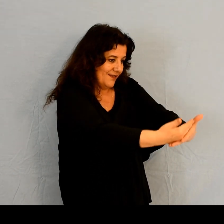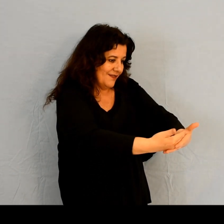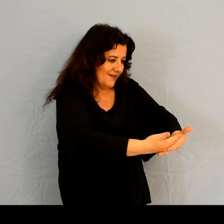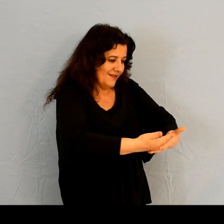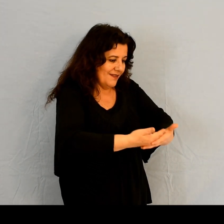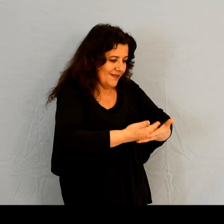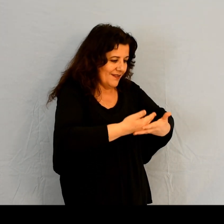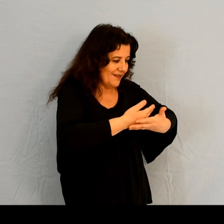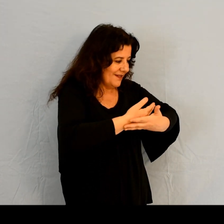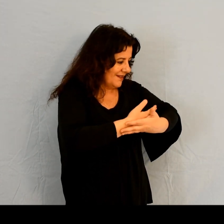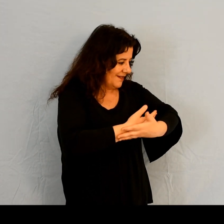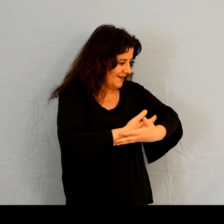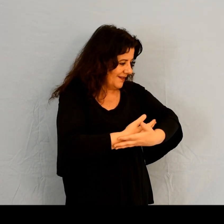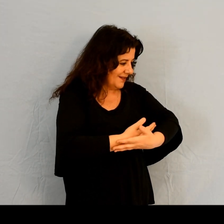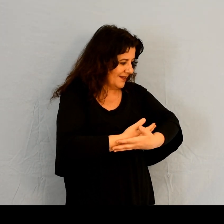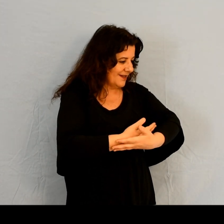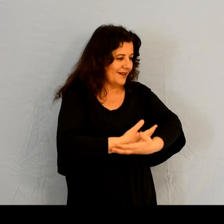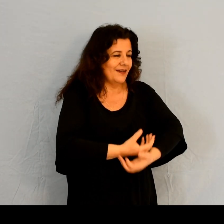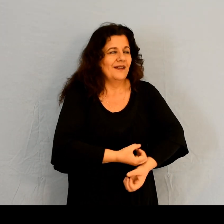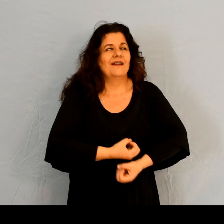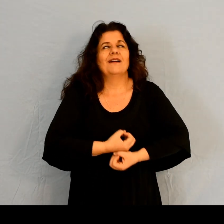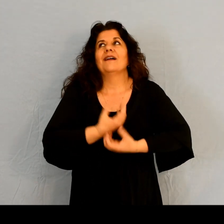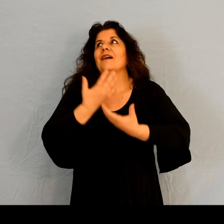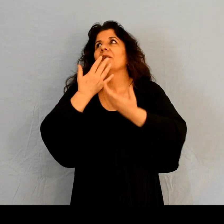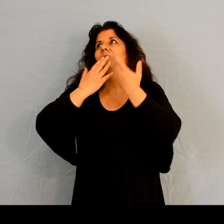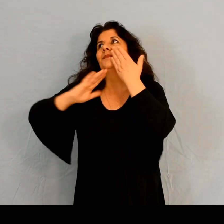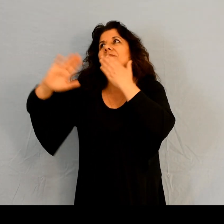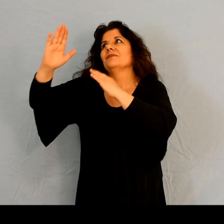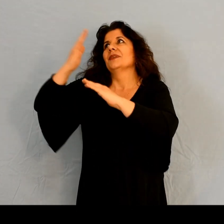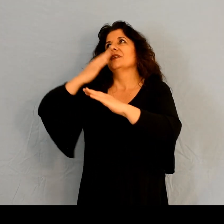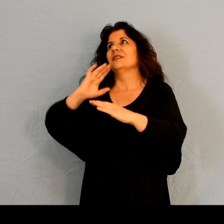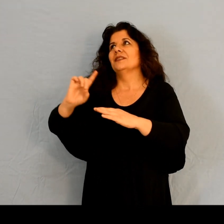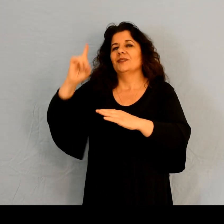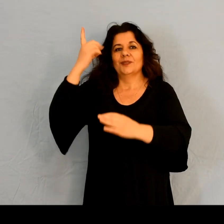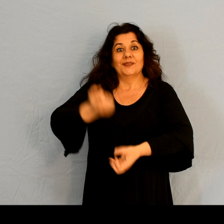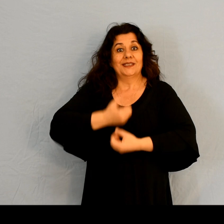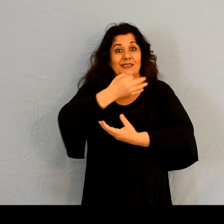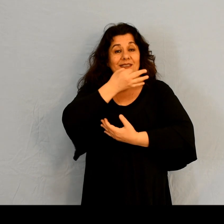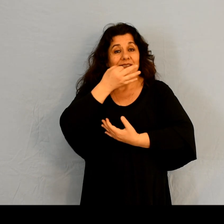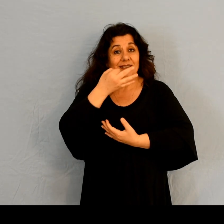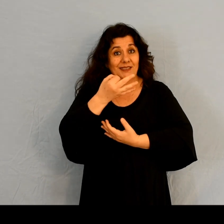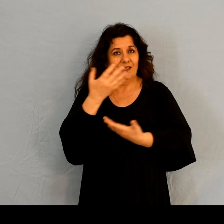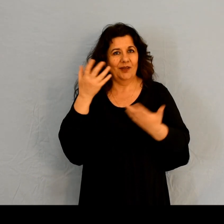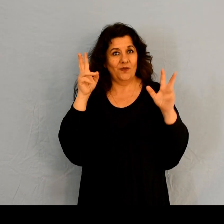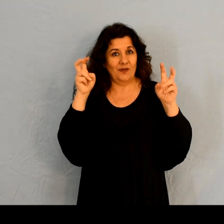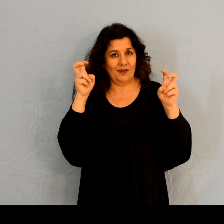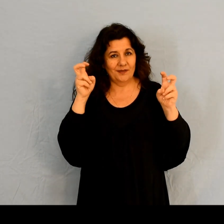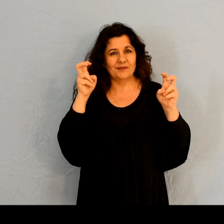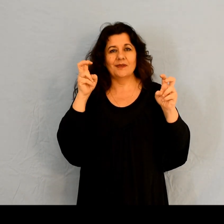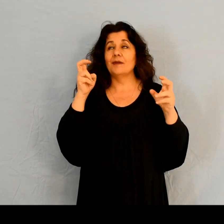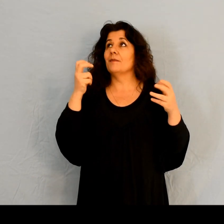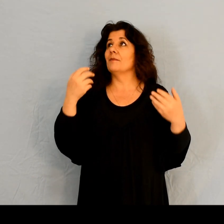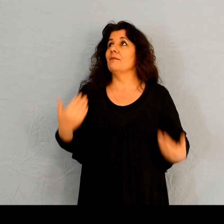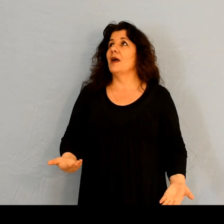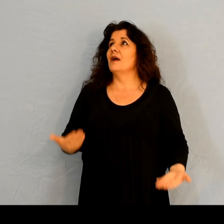disant : « Maintenant, ô Maître souverain, tu peux laisser